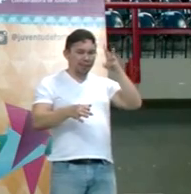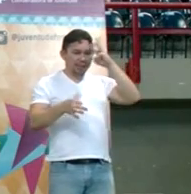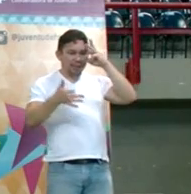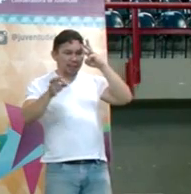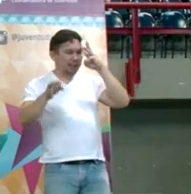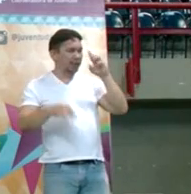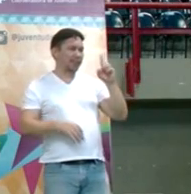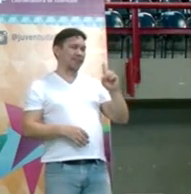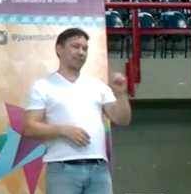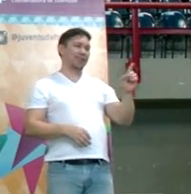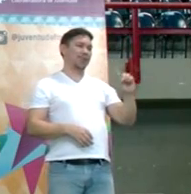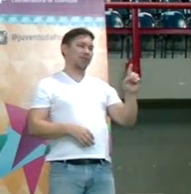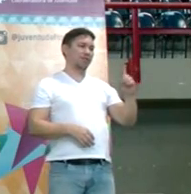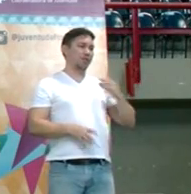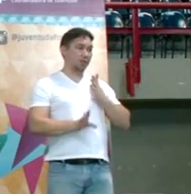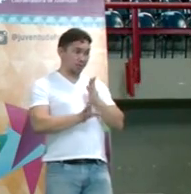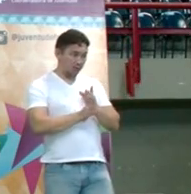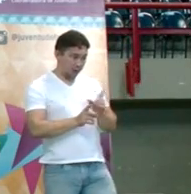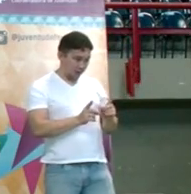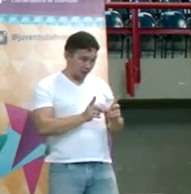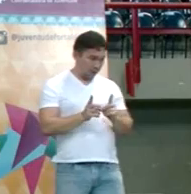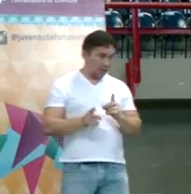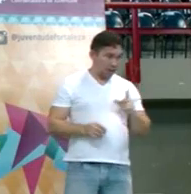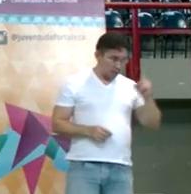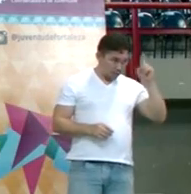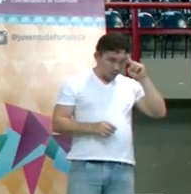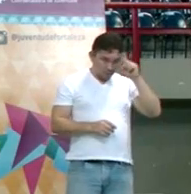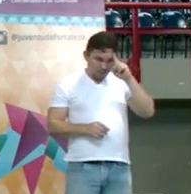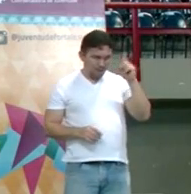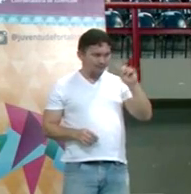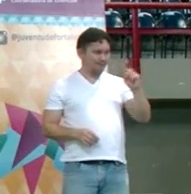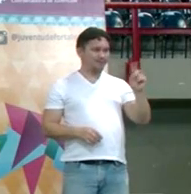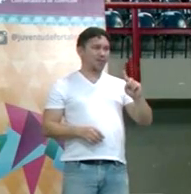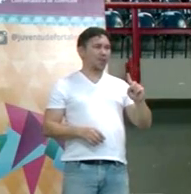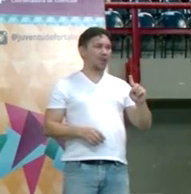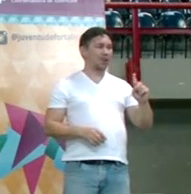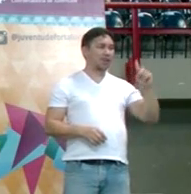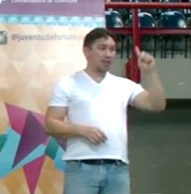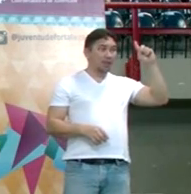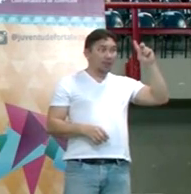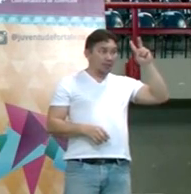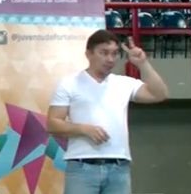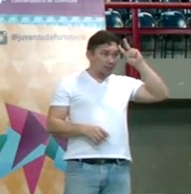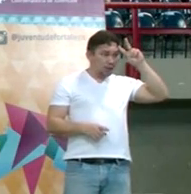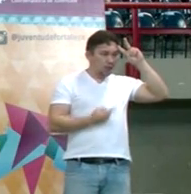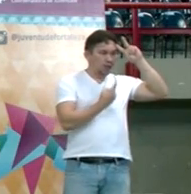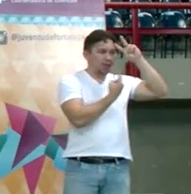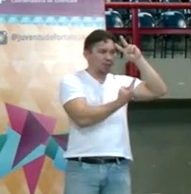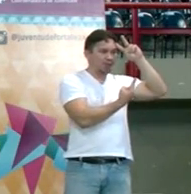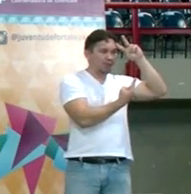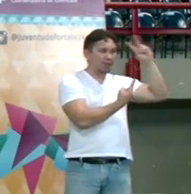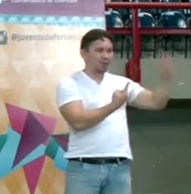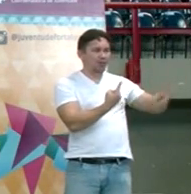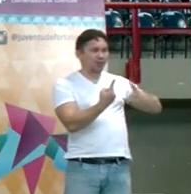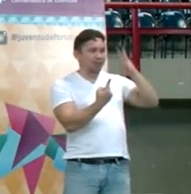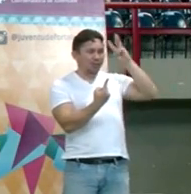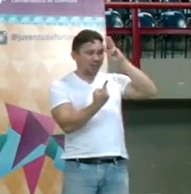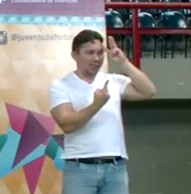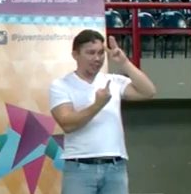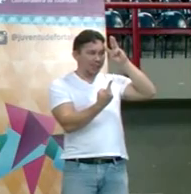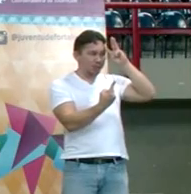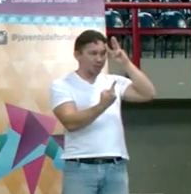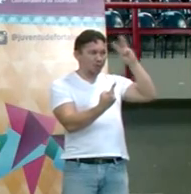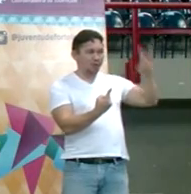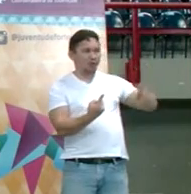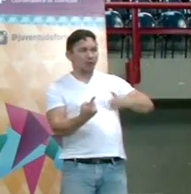errada. Porque não tem nenhum dia que ela consiga vender 10 livros, né? De segunda a sexta ela vendeu muito menos do que 10. E